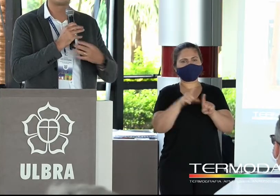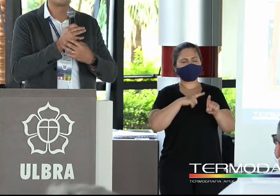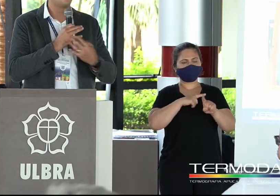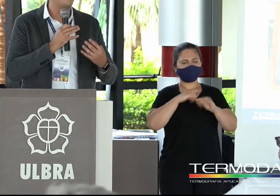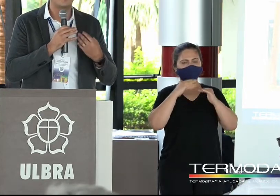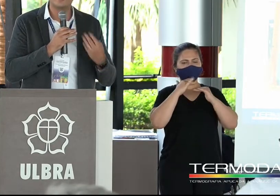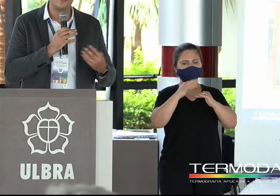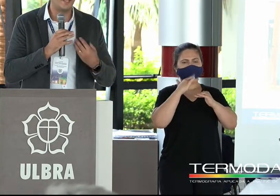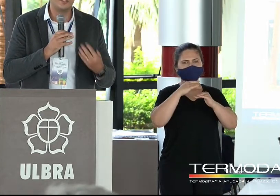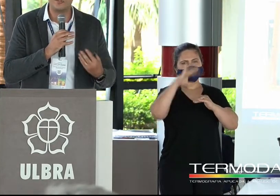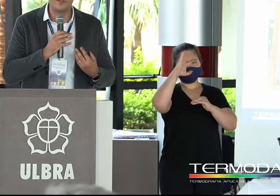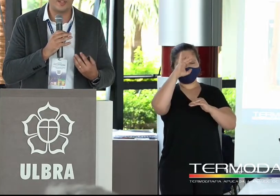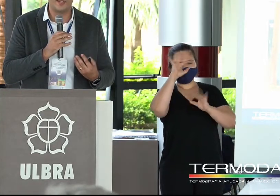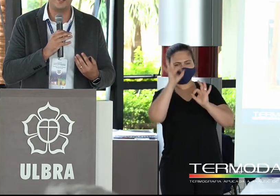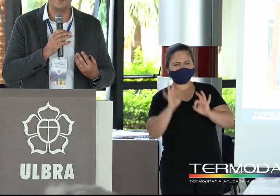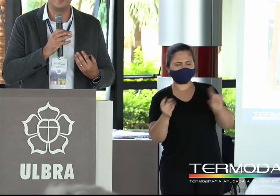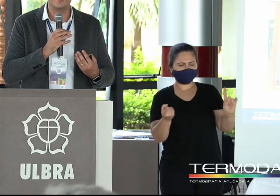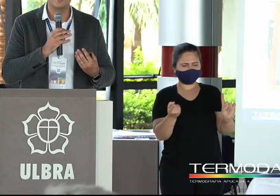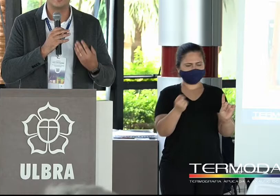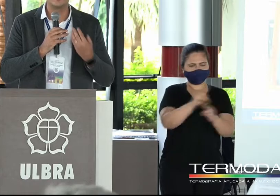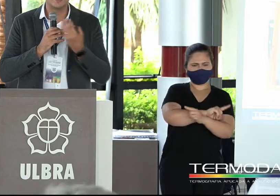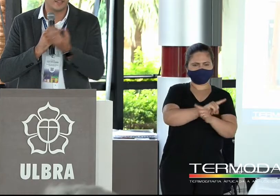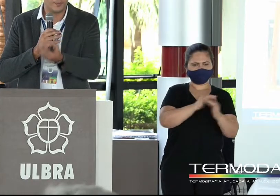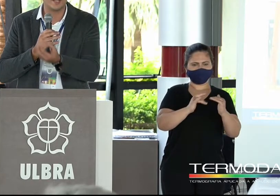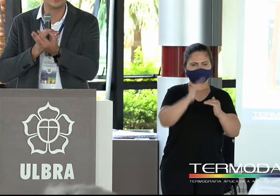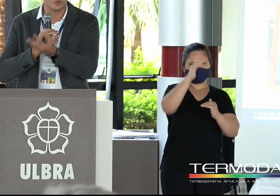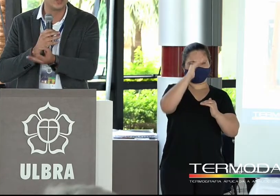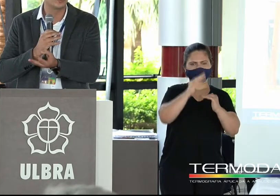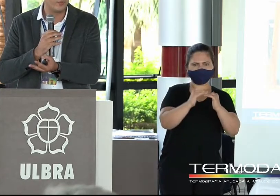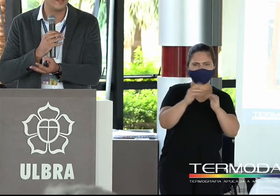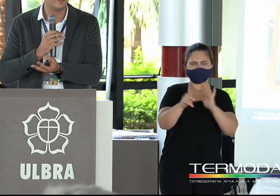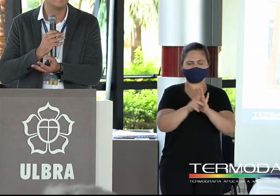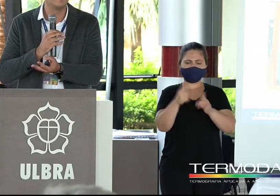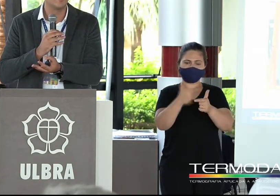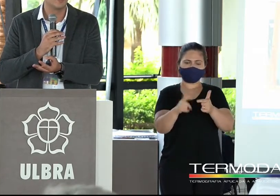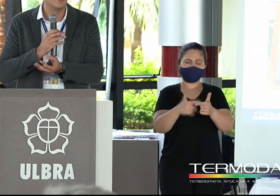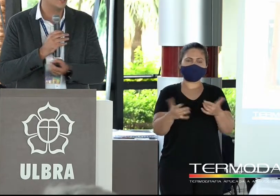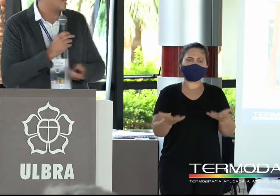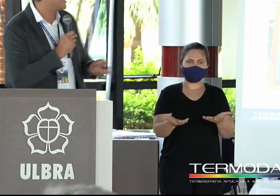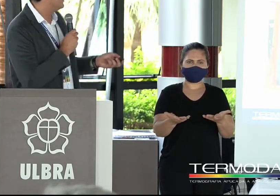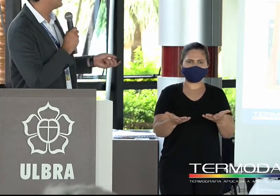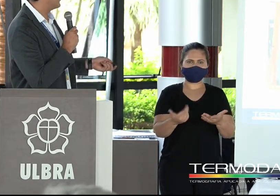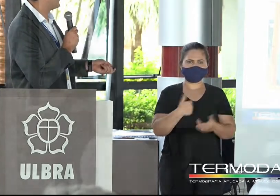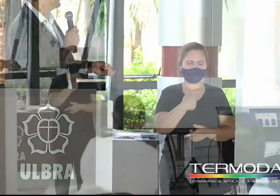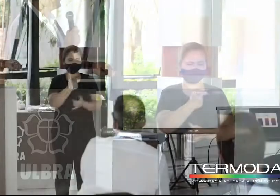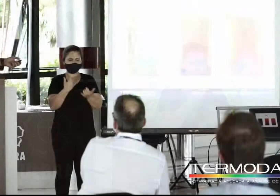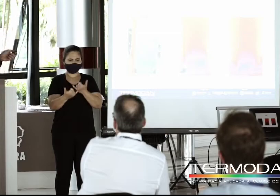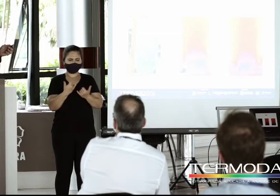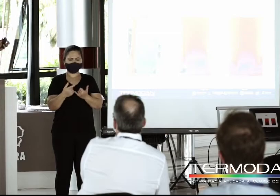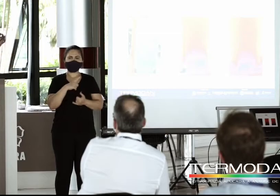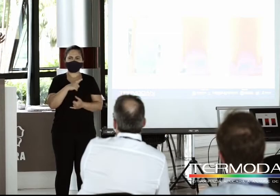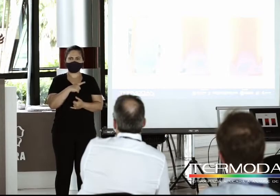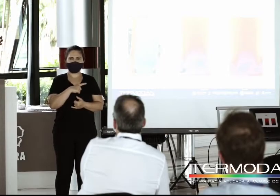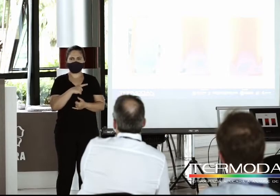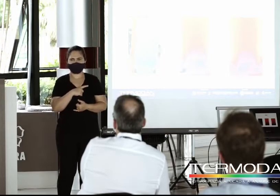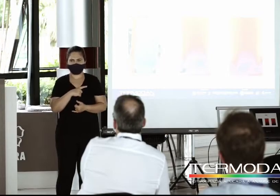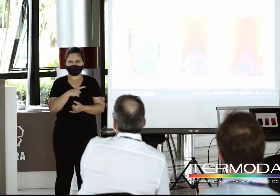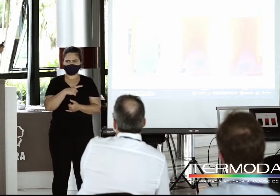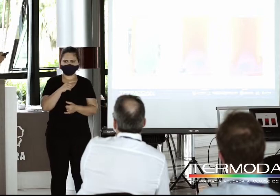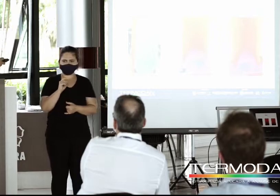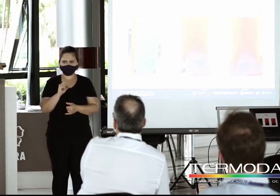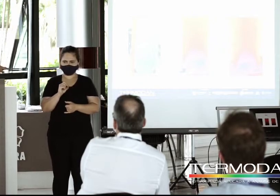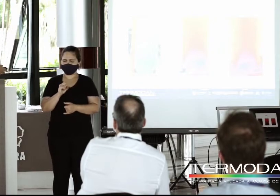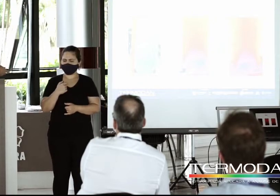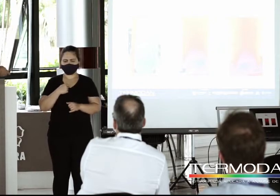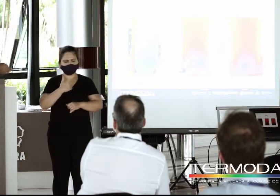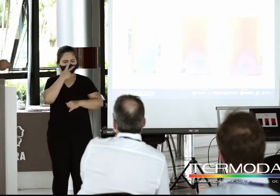temperatura completamente diferente da temperatura do problema. Aqui eu tenho um exemplo, que é o seguinte,